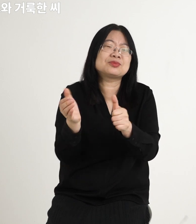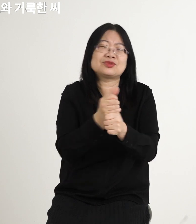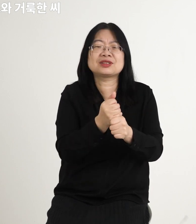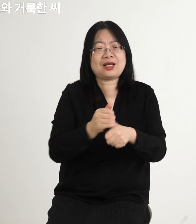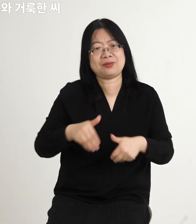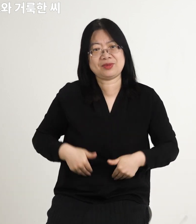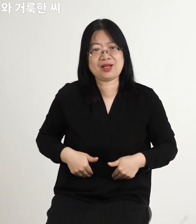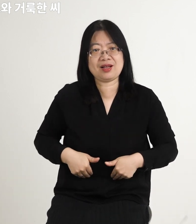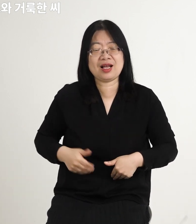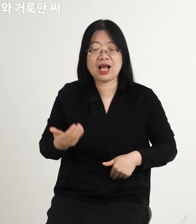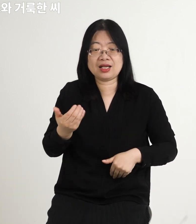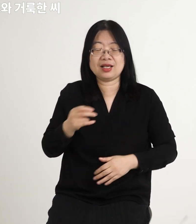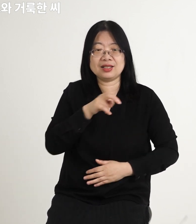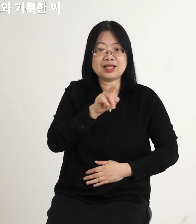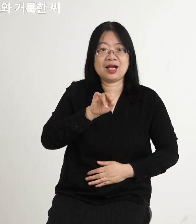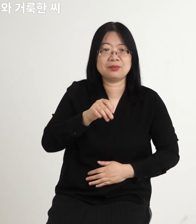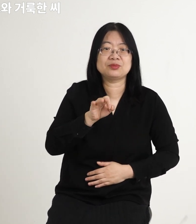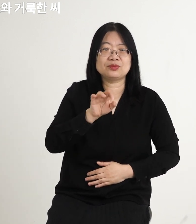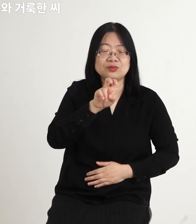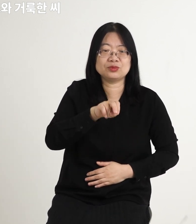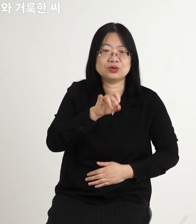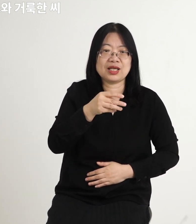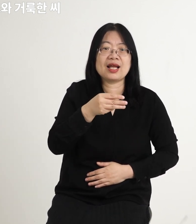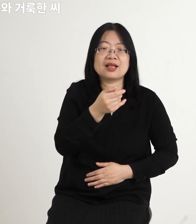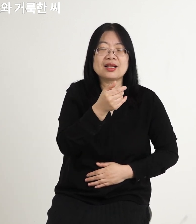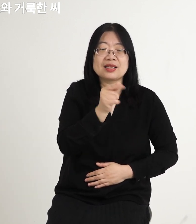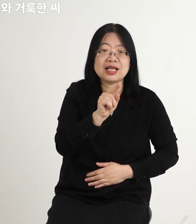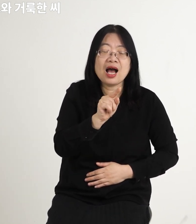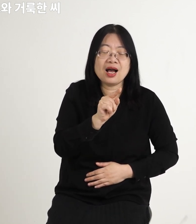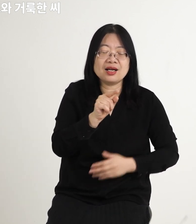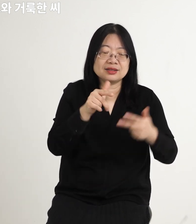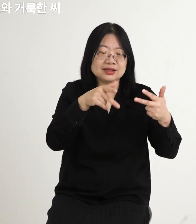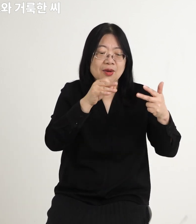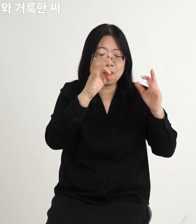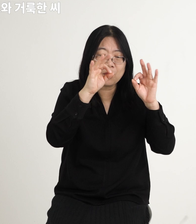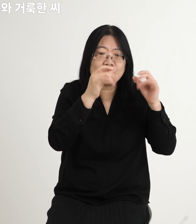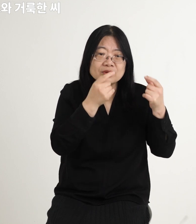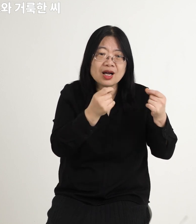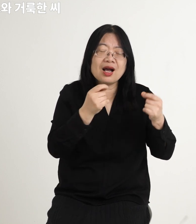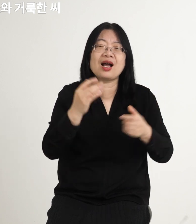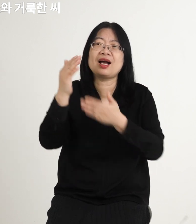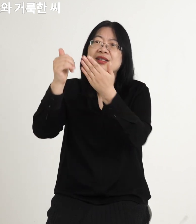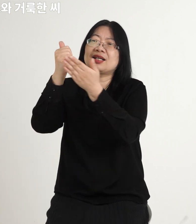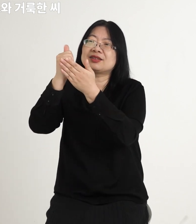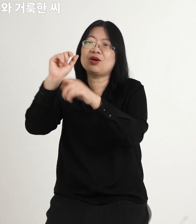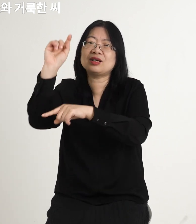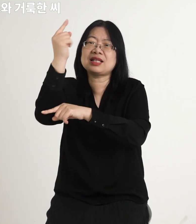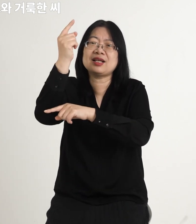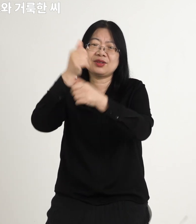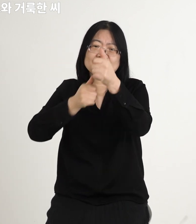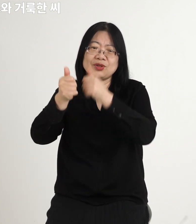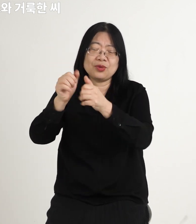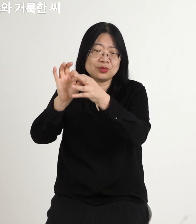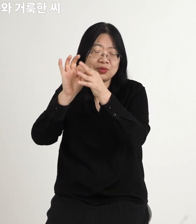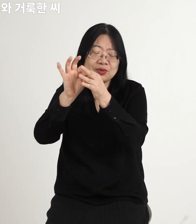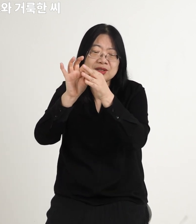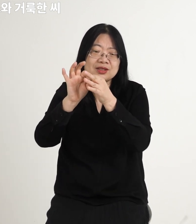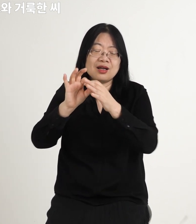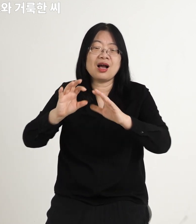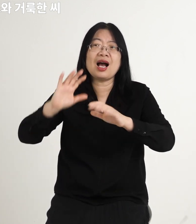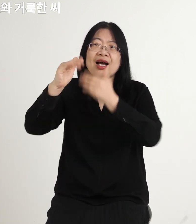것과 같이 하나님께서 씨를 통해서 그의 나라를 만들 것이고 그 집을